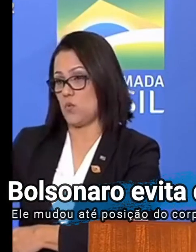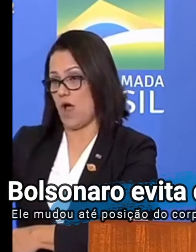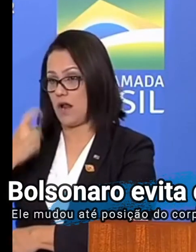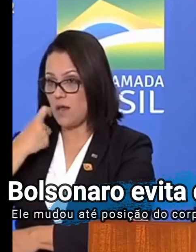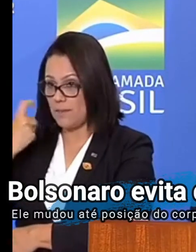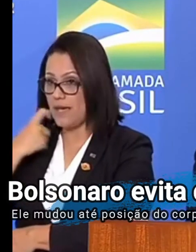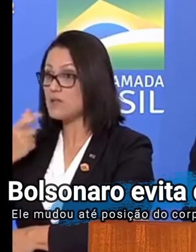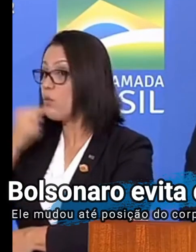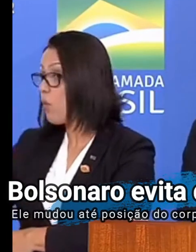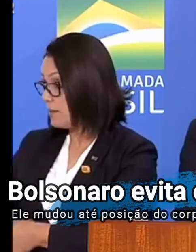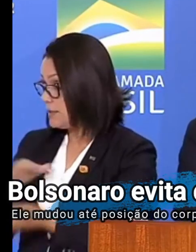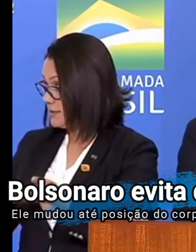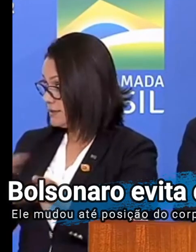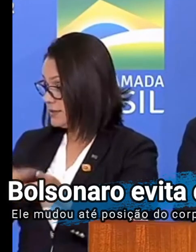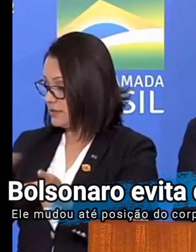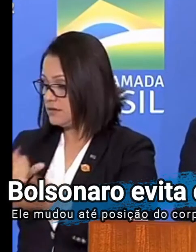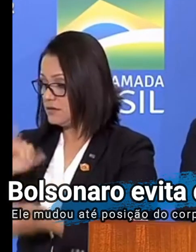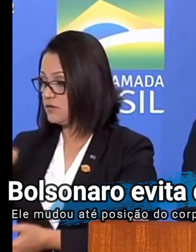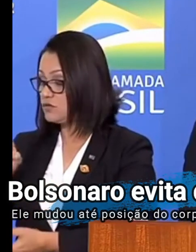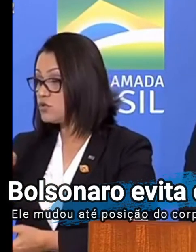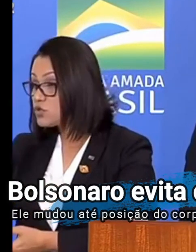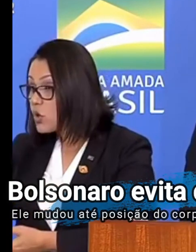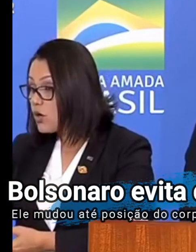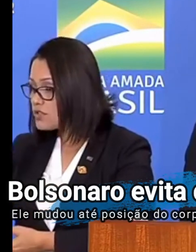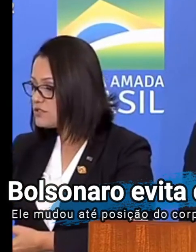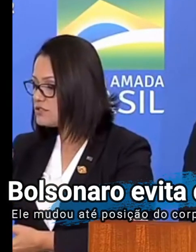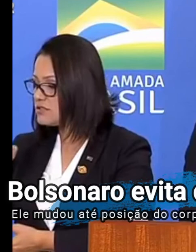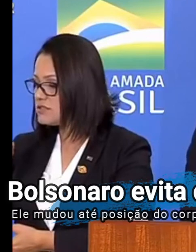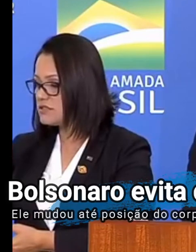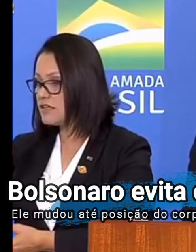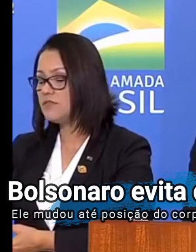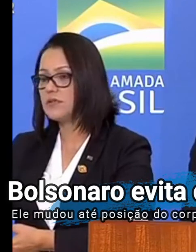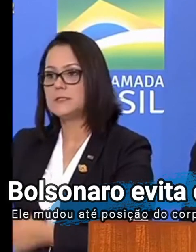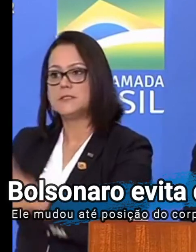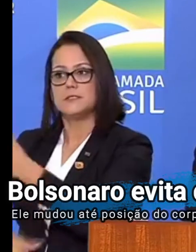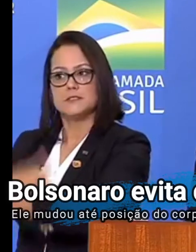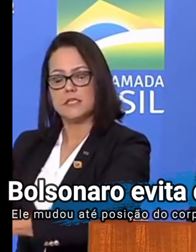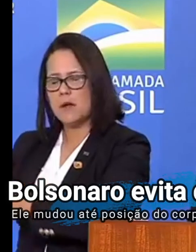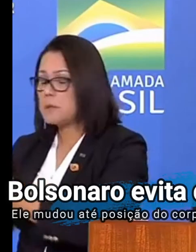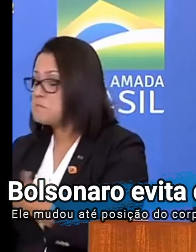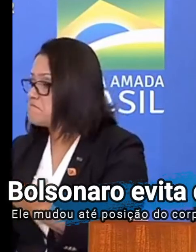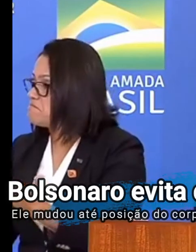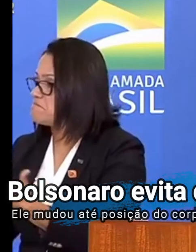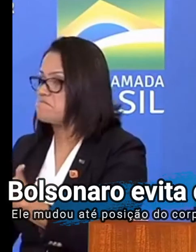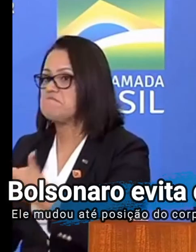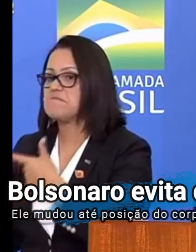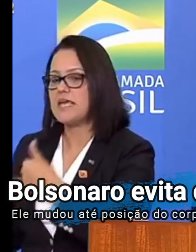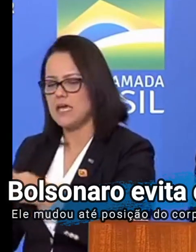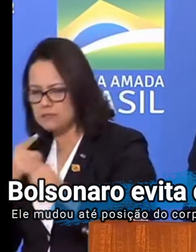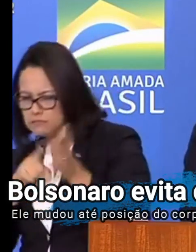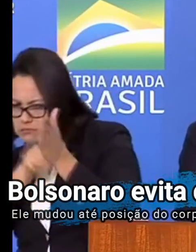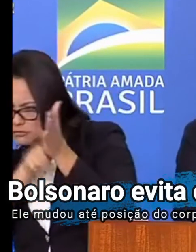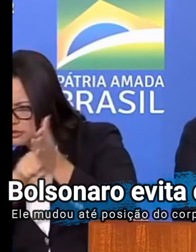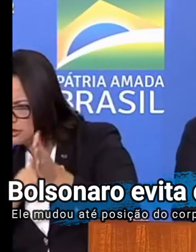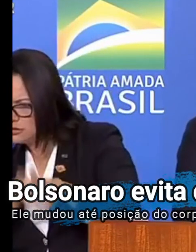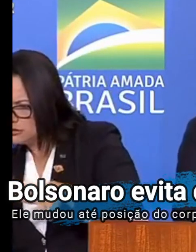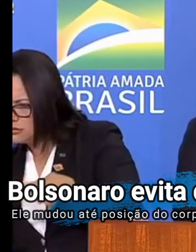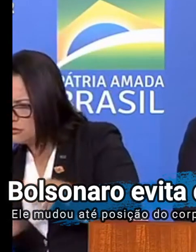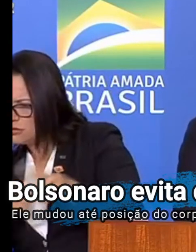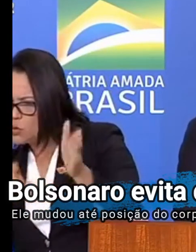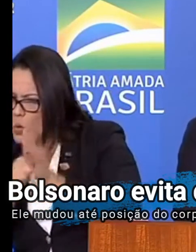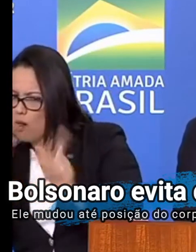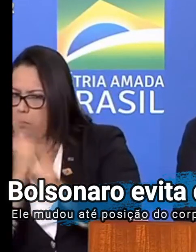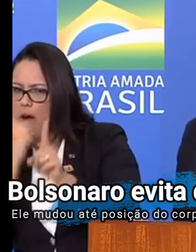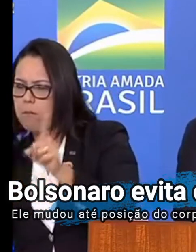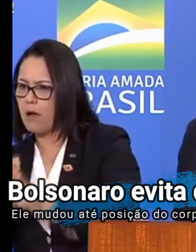jorge safe sem fazer feito um trabalho excepcional combatendo a fraude mas não é fácil parece que quanto mais tira mais